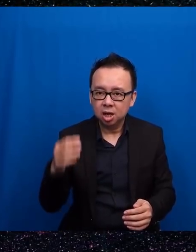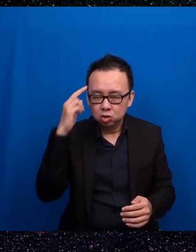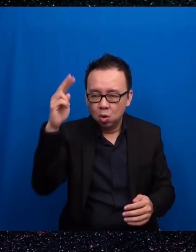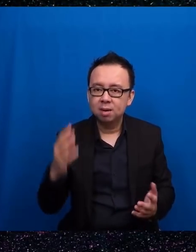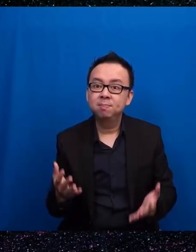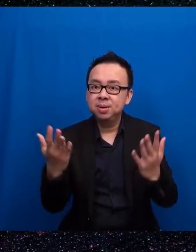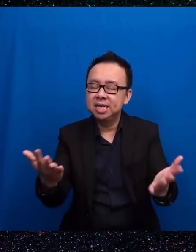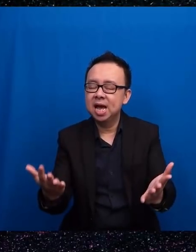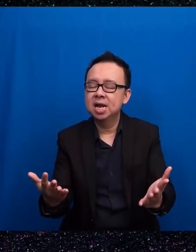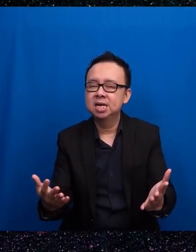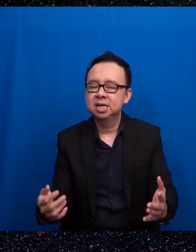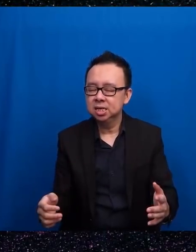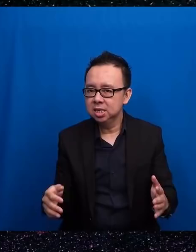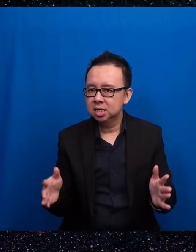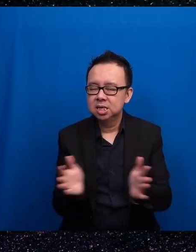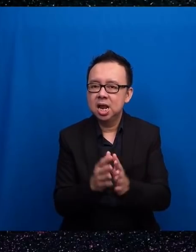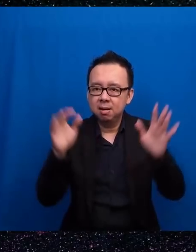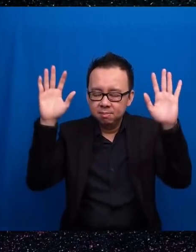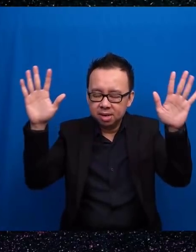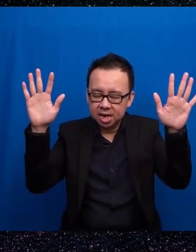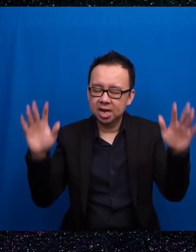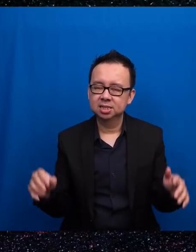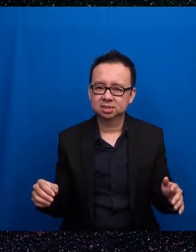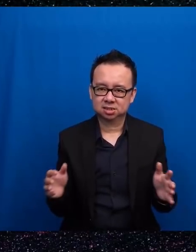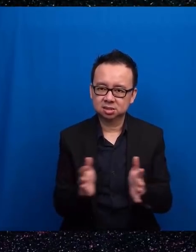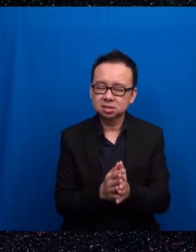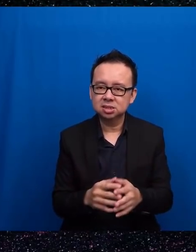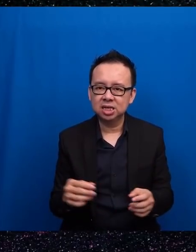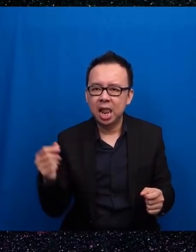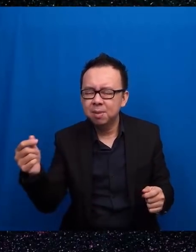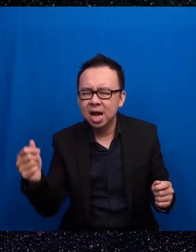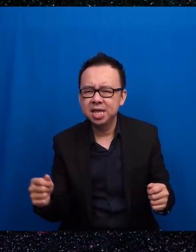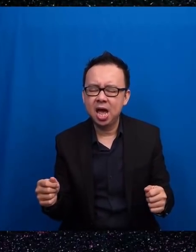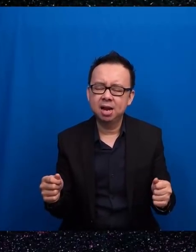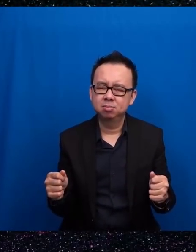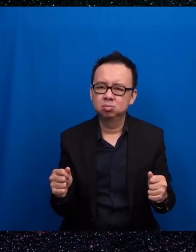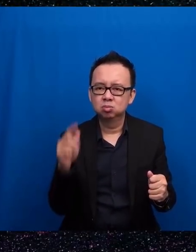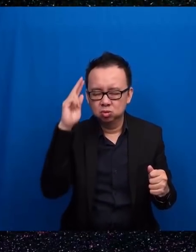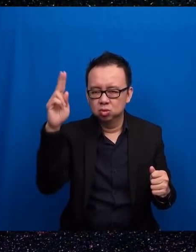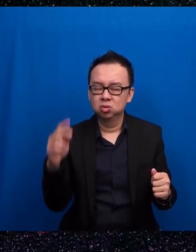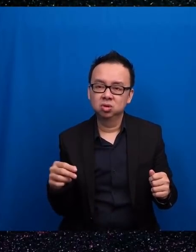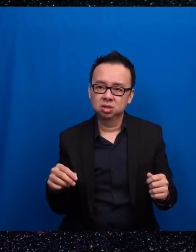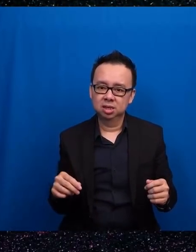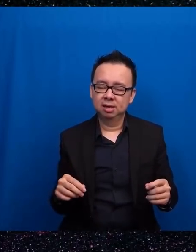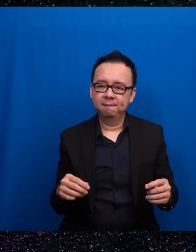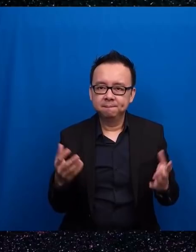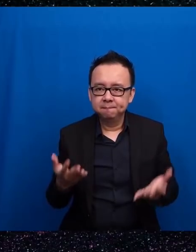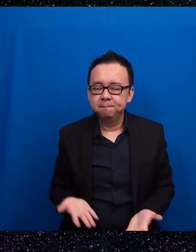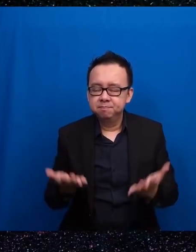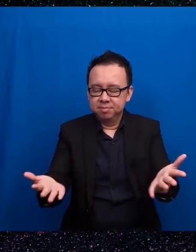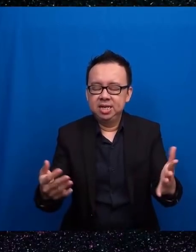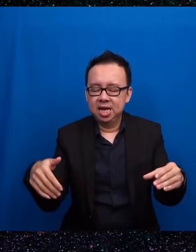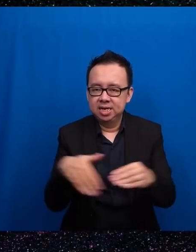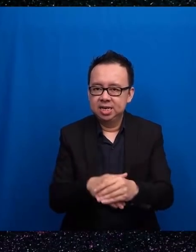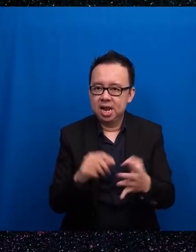Bapa, berikan dalam kemurahan dan keajaiban-Mu, dalam kekayaan-Mu dalam Yesus Tuhan di sorga. Berikan di dalam nama Tuhan